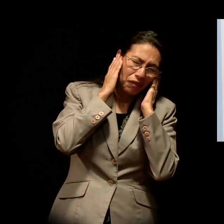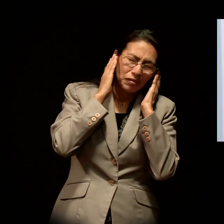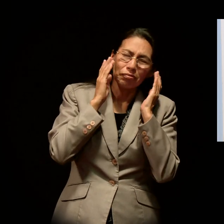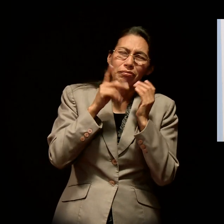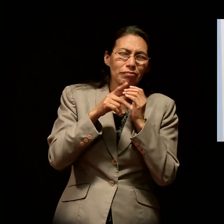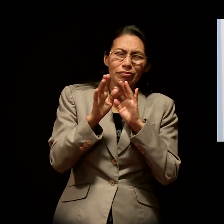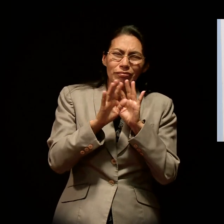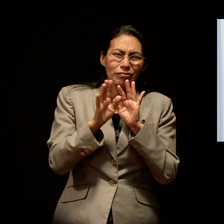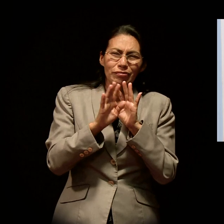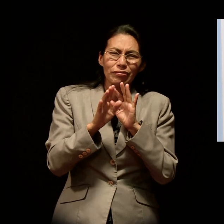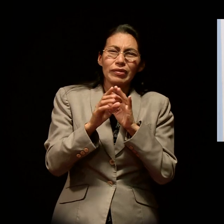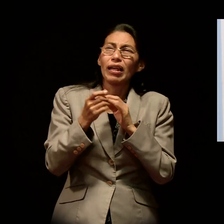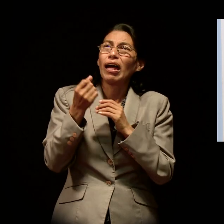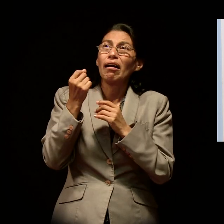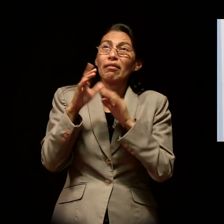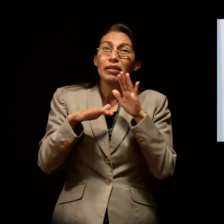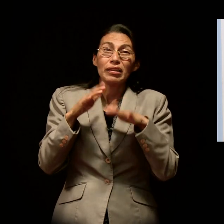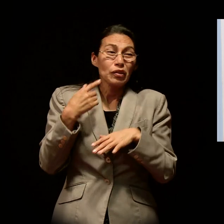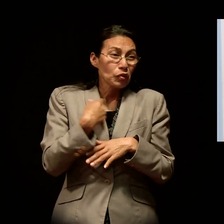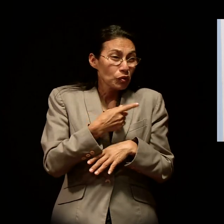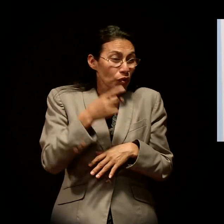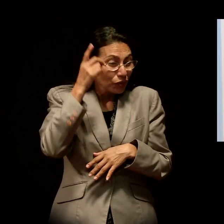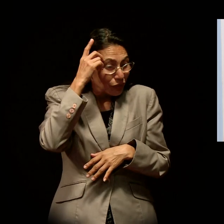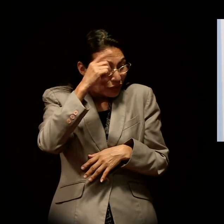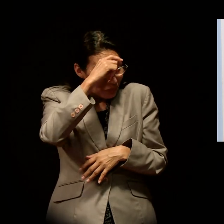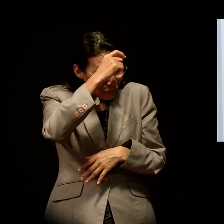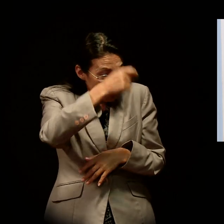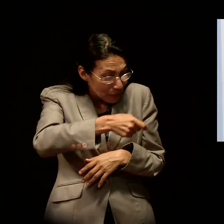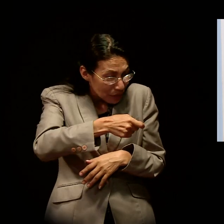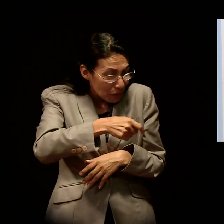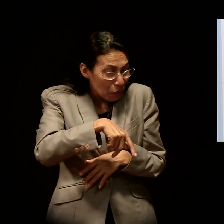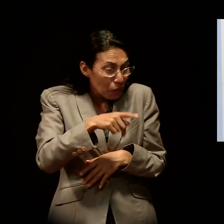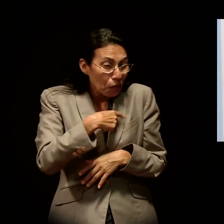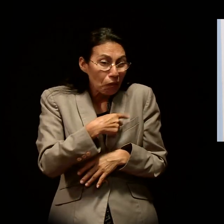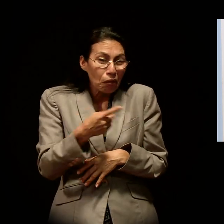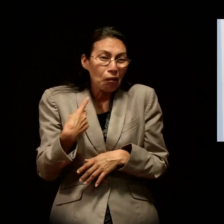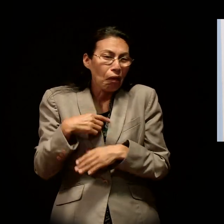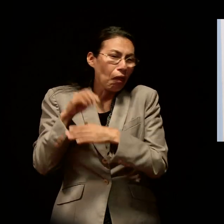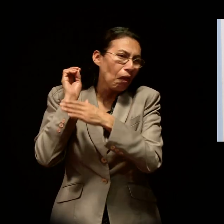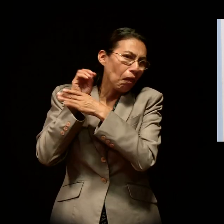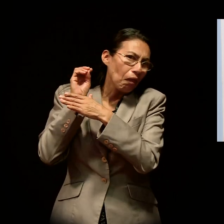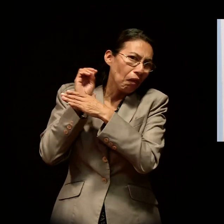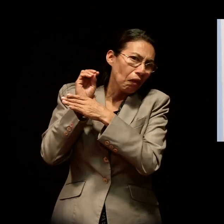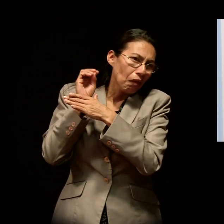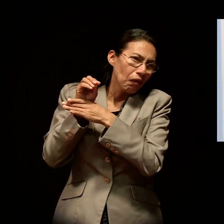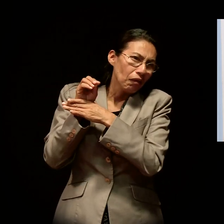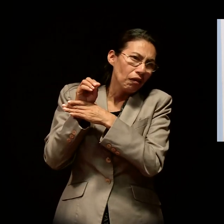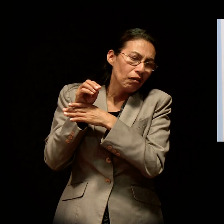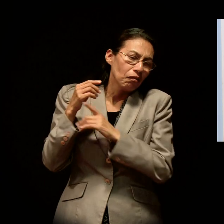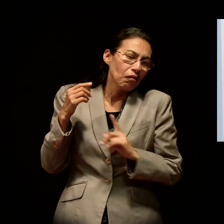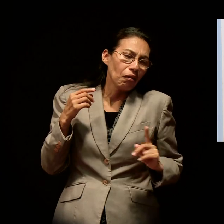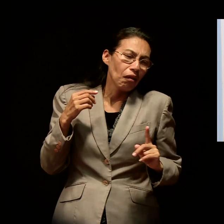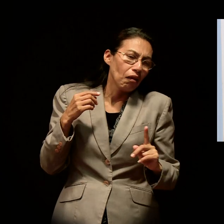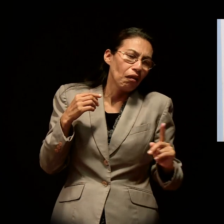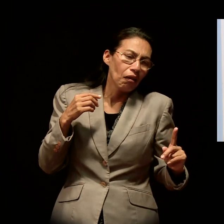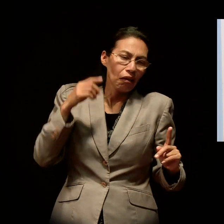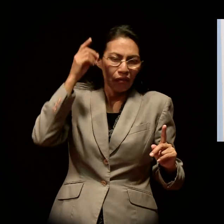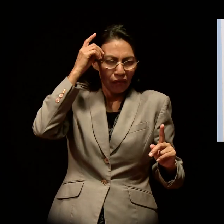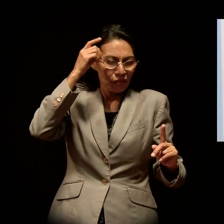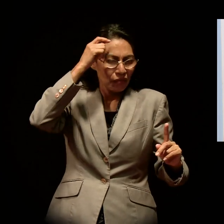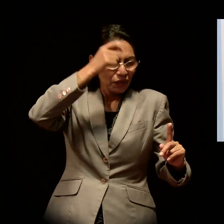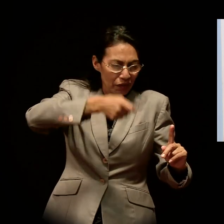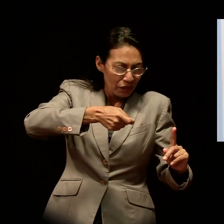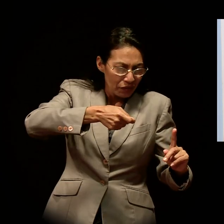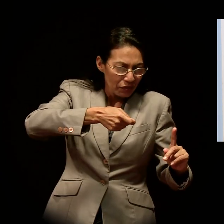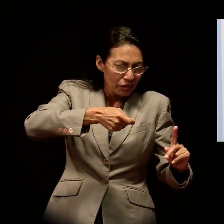Entonces dice el Señor yo te quiero bendecir Pero tú estás desubicado Voy a enviar la bendición pero le va a caer a otro porque